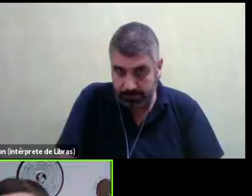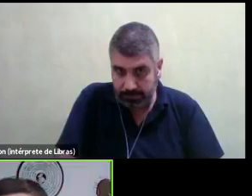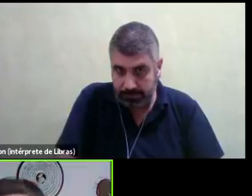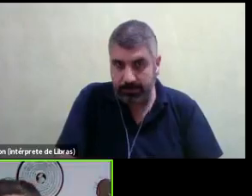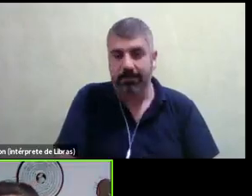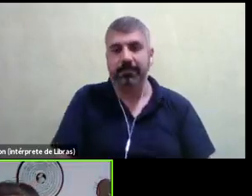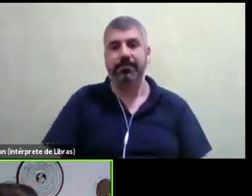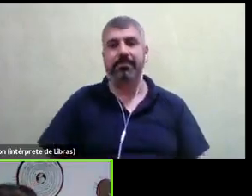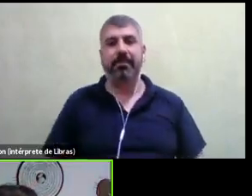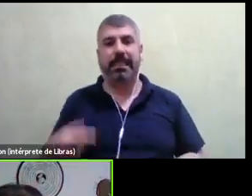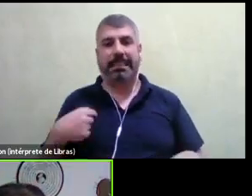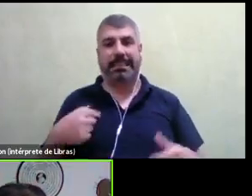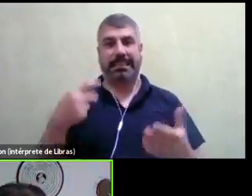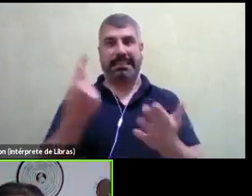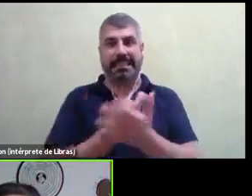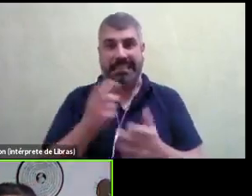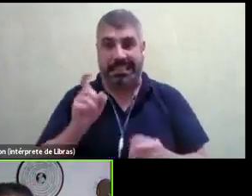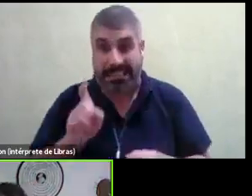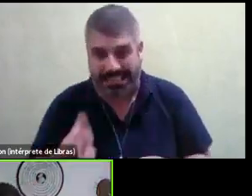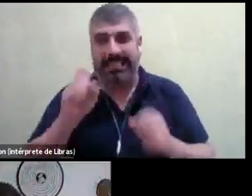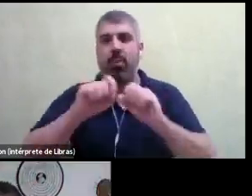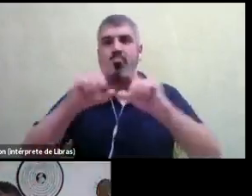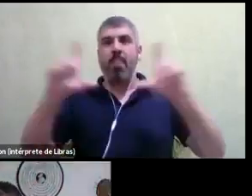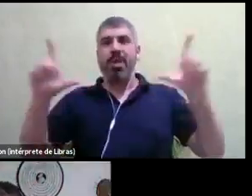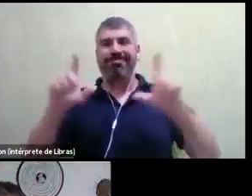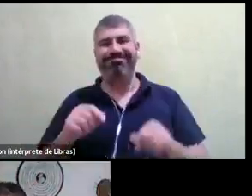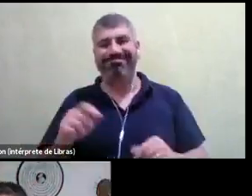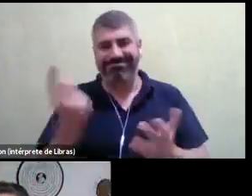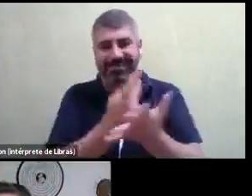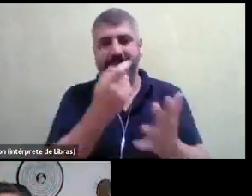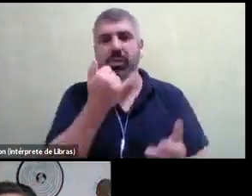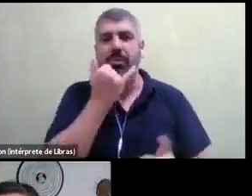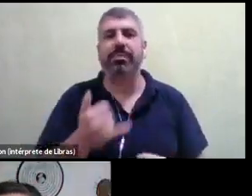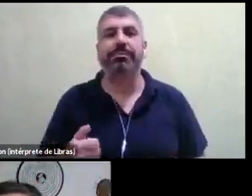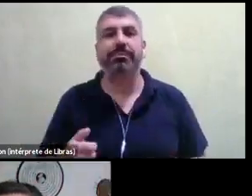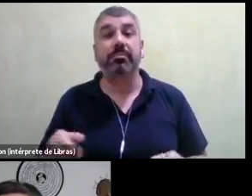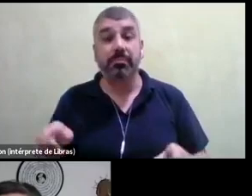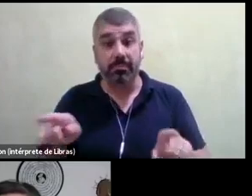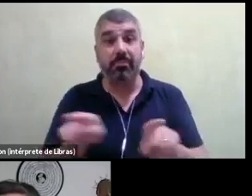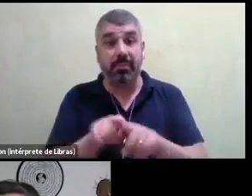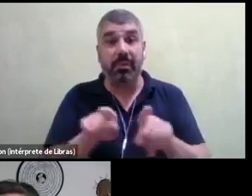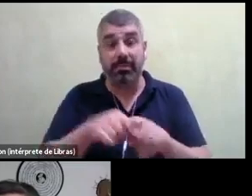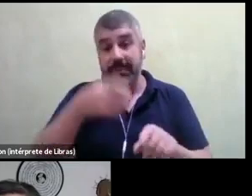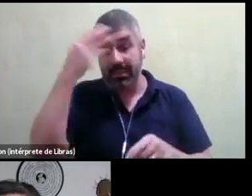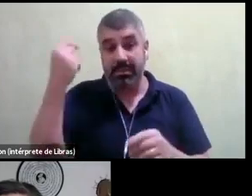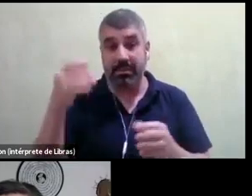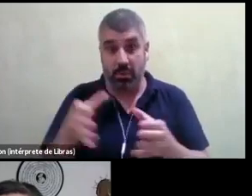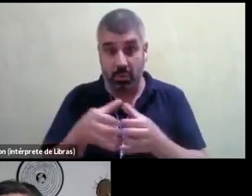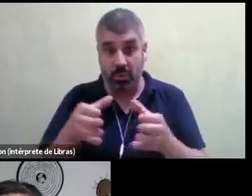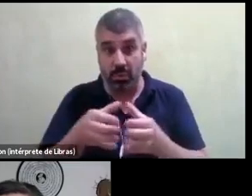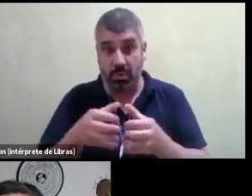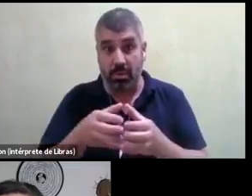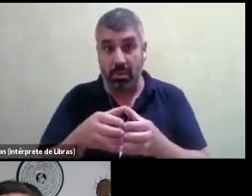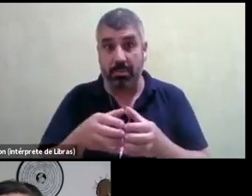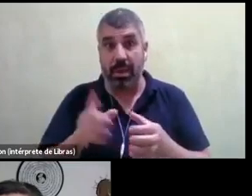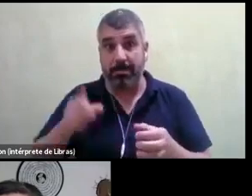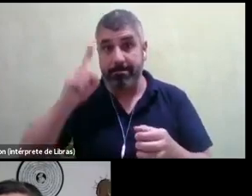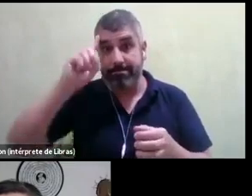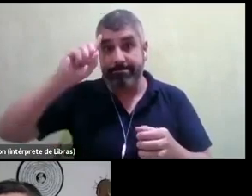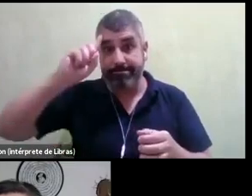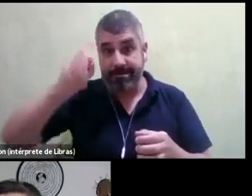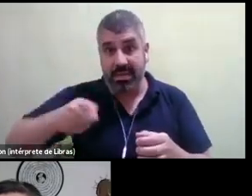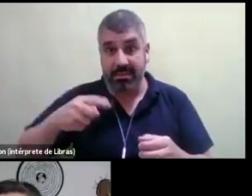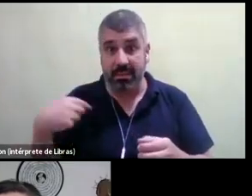Errei o botão. Eu esqueci uma coisa, porque isso aqui é um recadinho para meu grupo. É mandatório que a gente tome